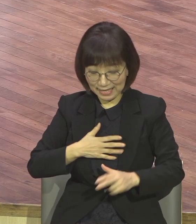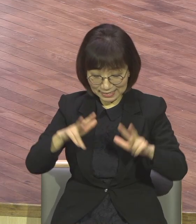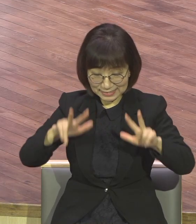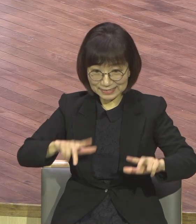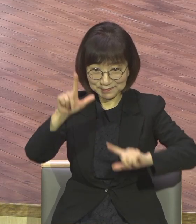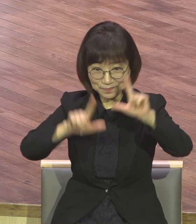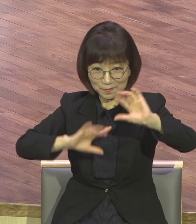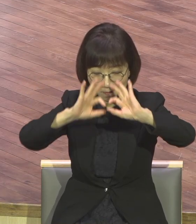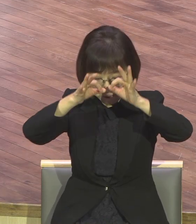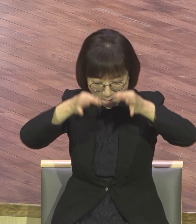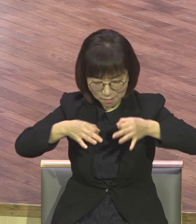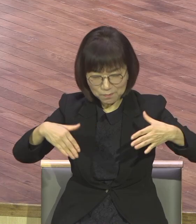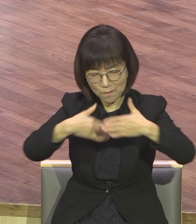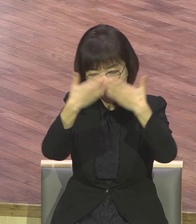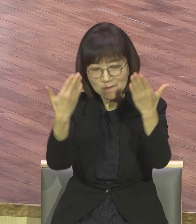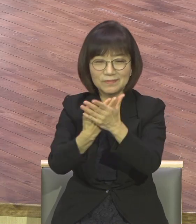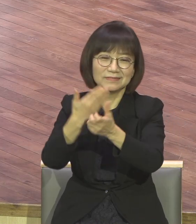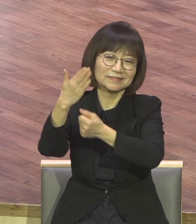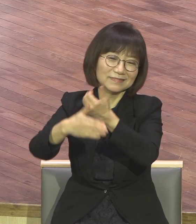하나님의 은혜라.